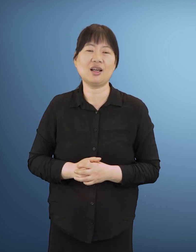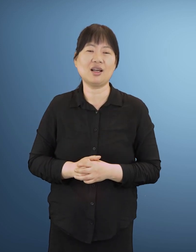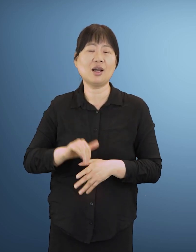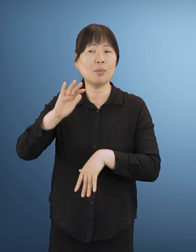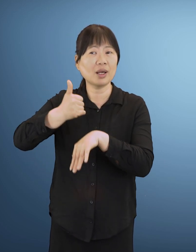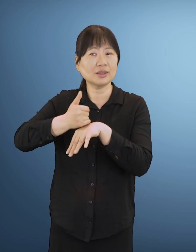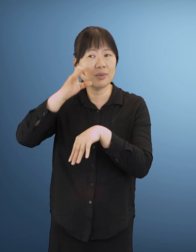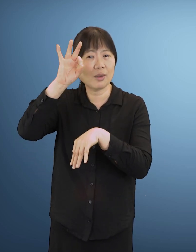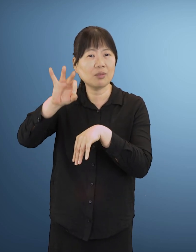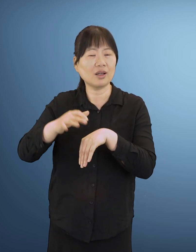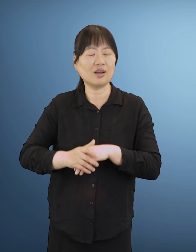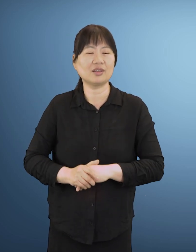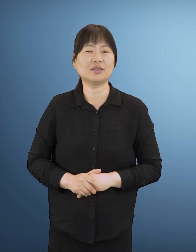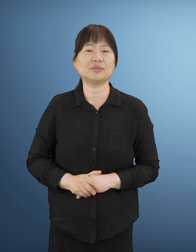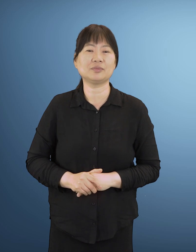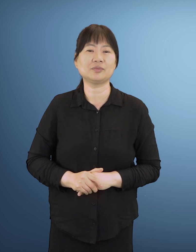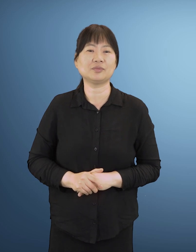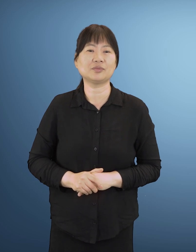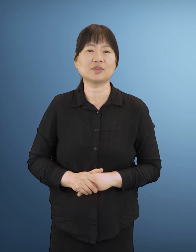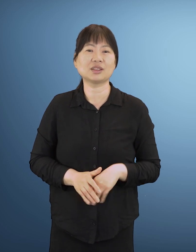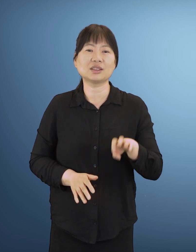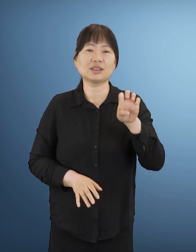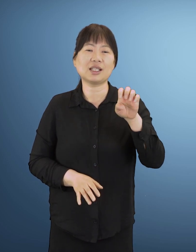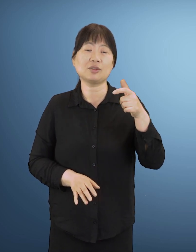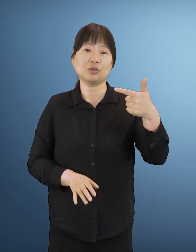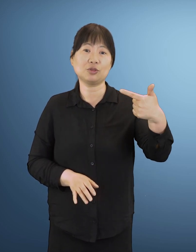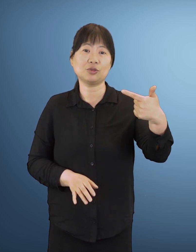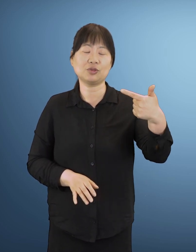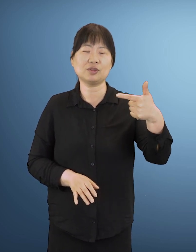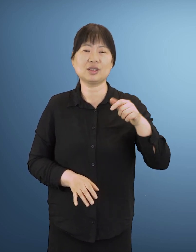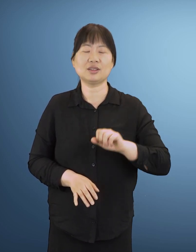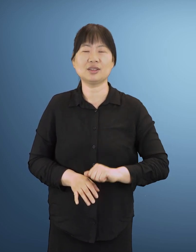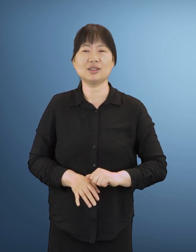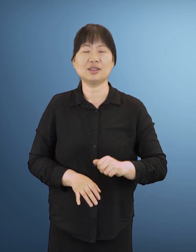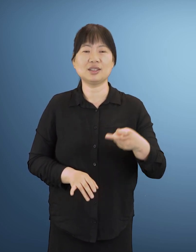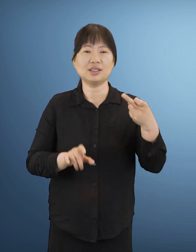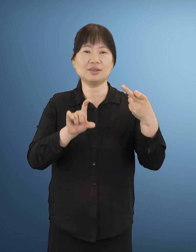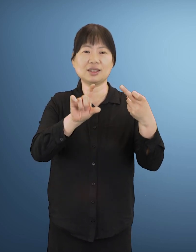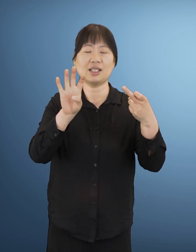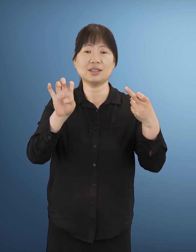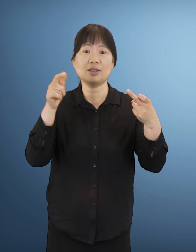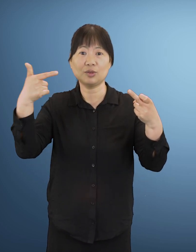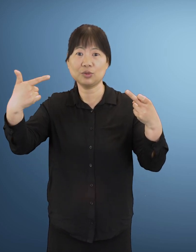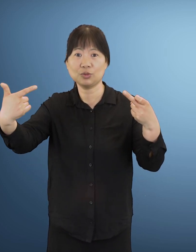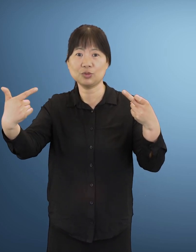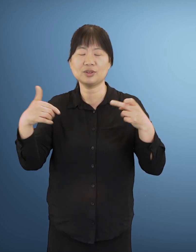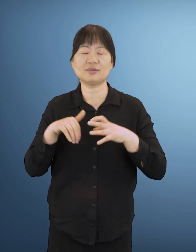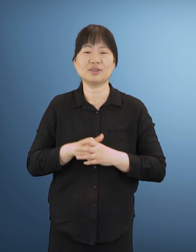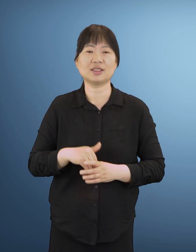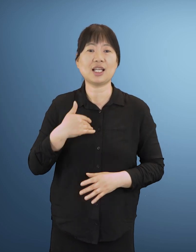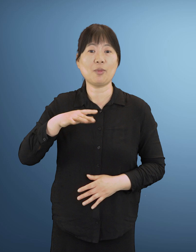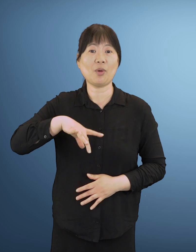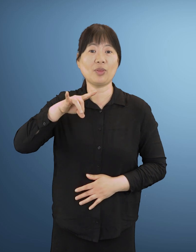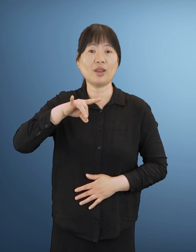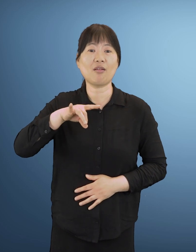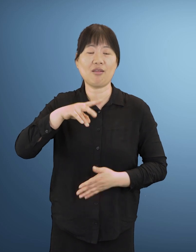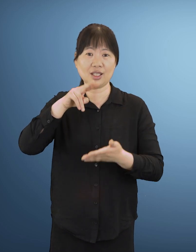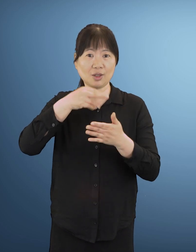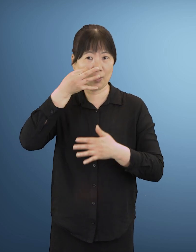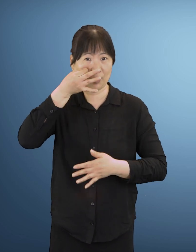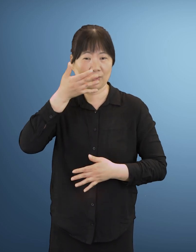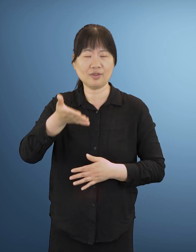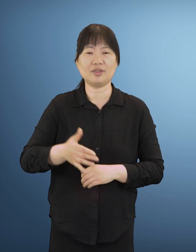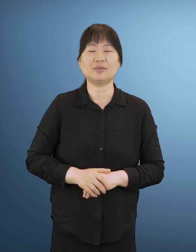끝부분에 보면 46절이 있어요. 12장 46절. 제가 먼저 읽겠습니다.